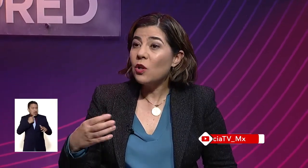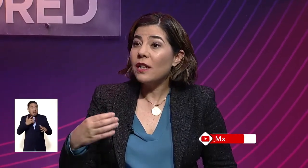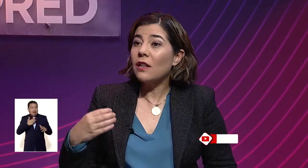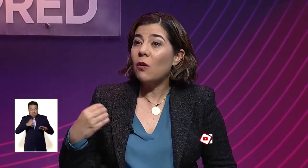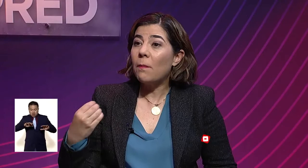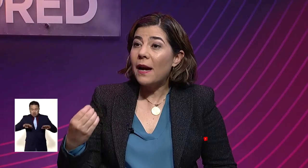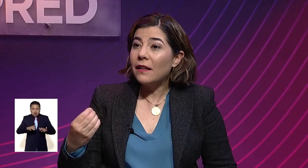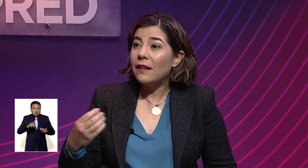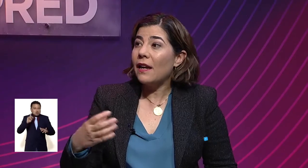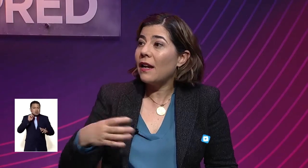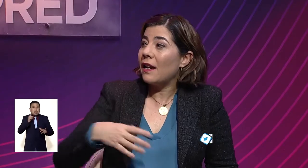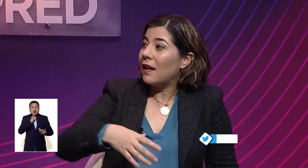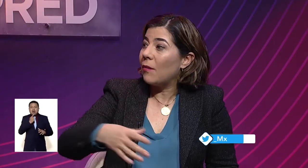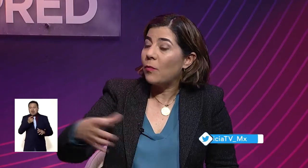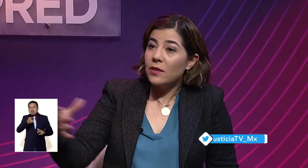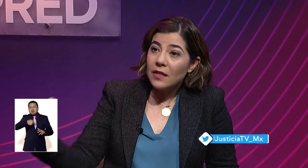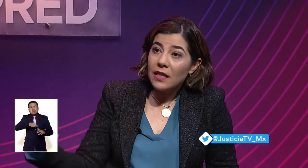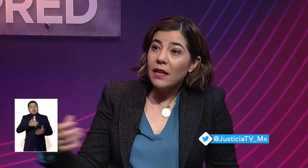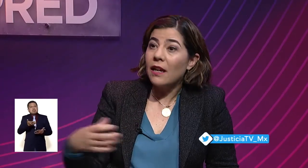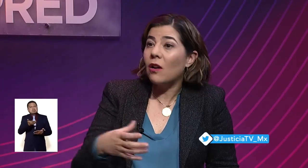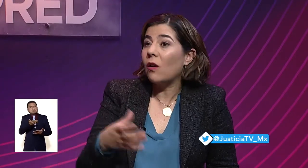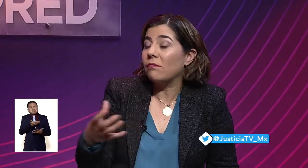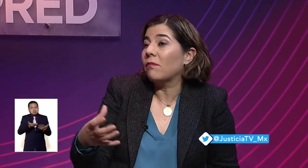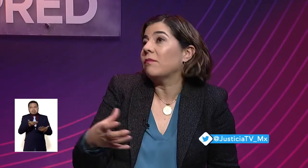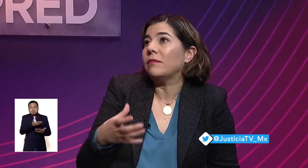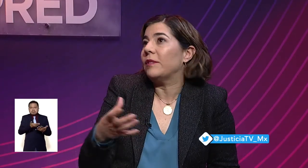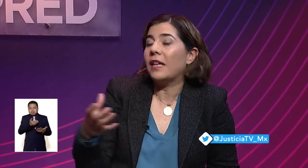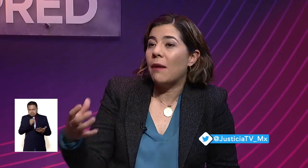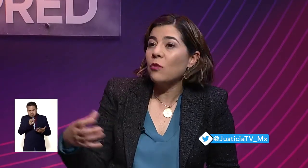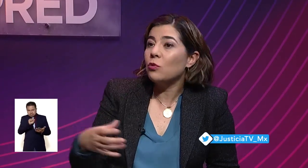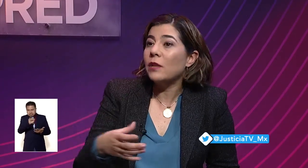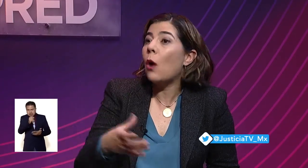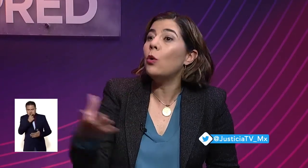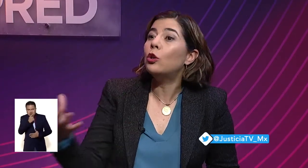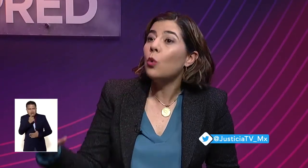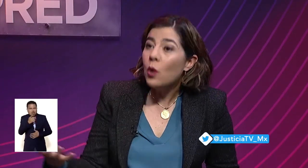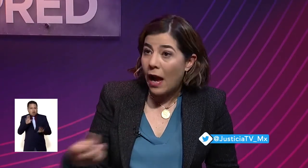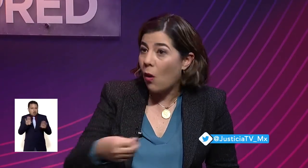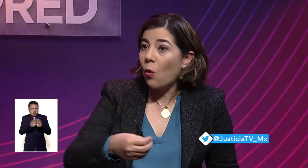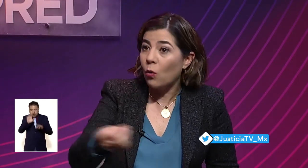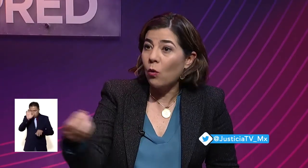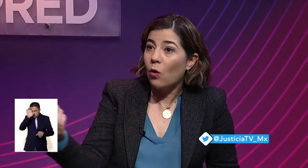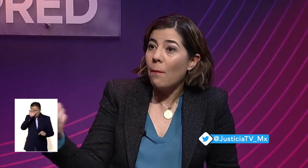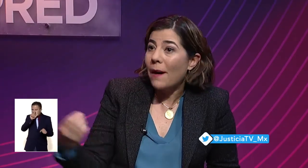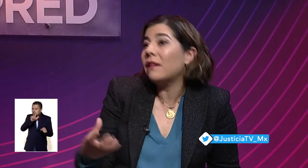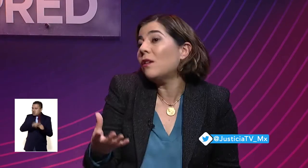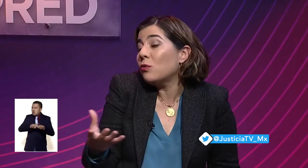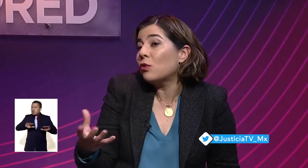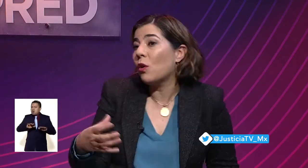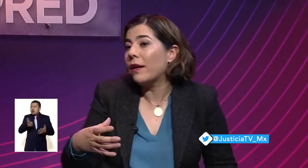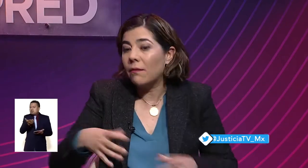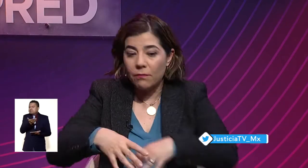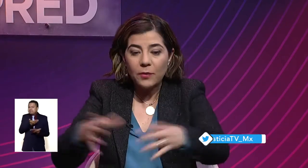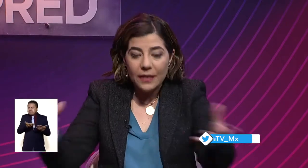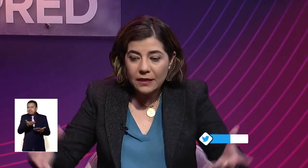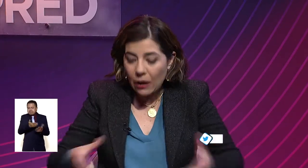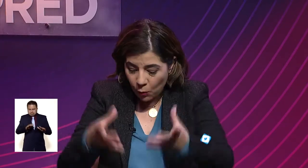que comparte, pues sí, digamos, una cultura o comparte justo, pues esta